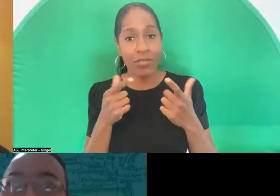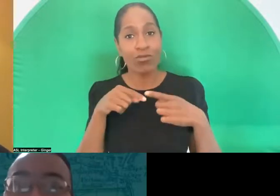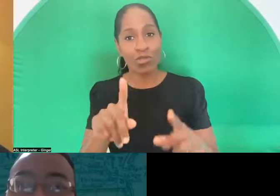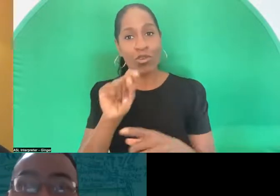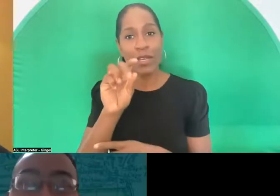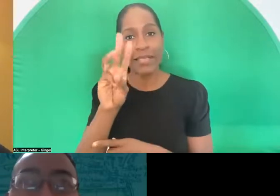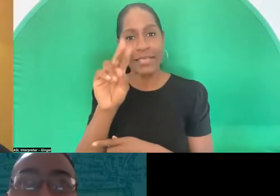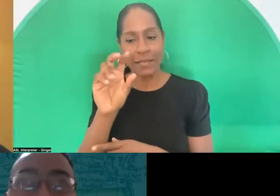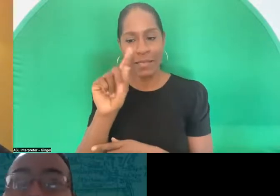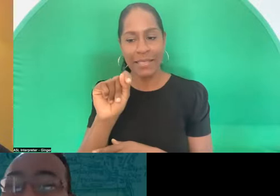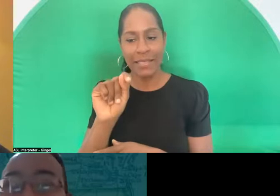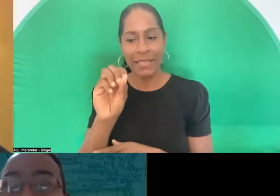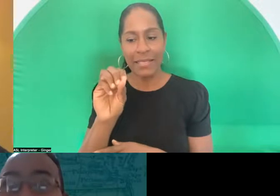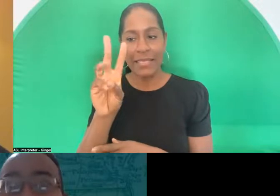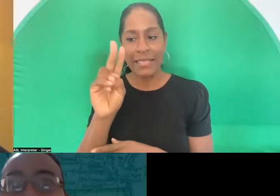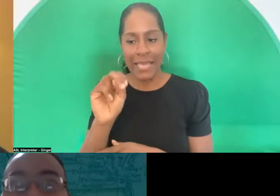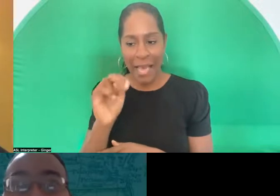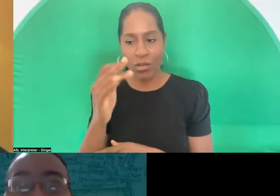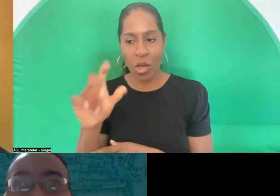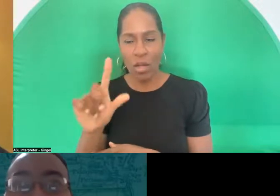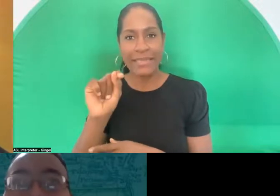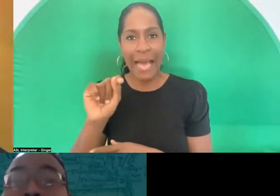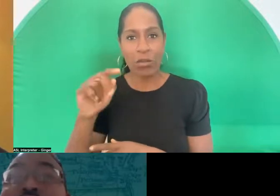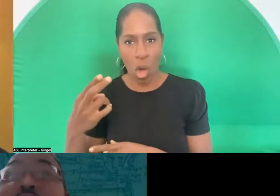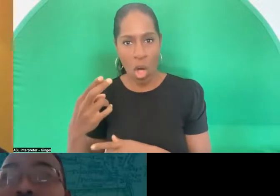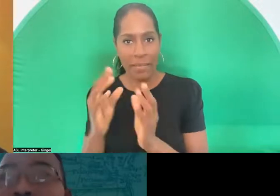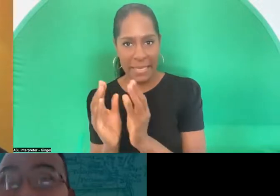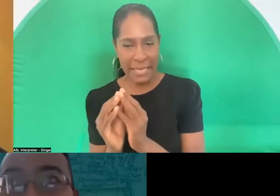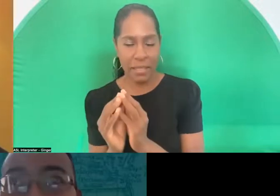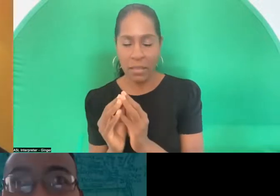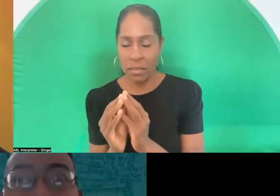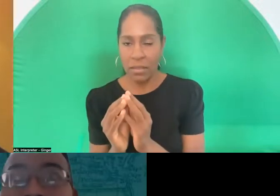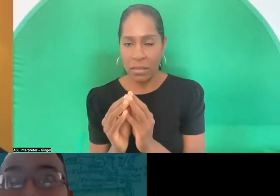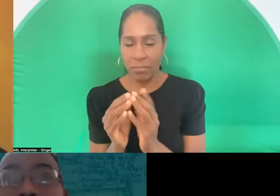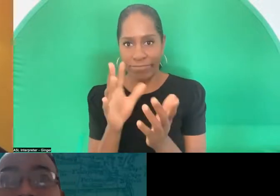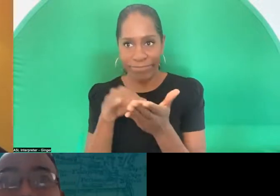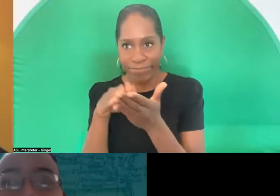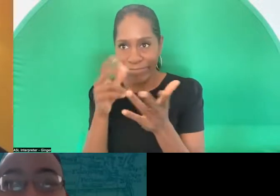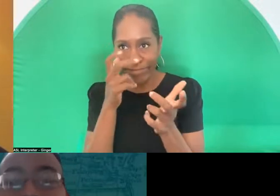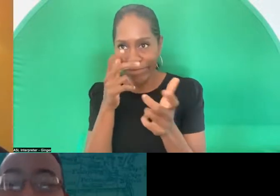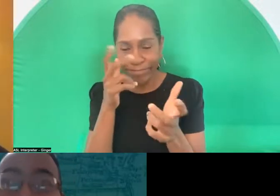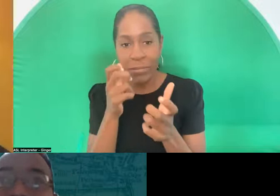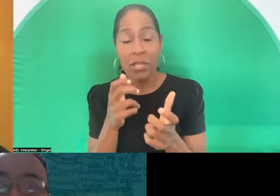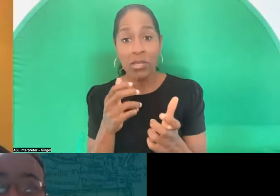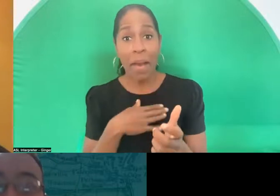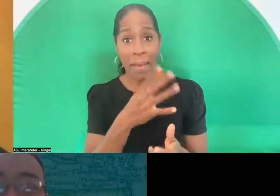puede ver ese proceso y esa fue una funcionalidad electa por casi 38 años más